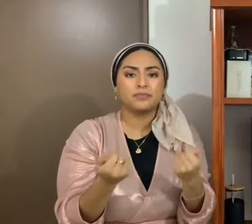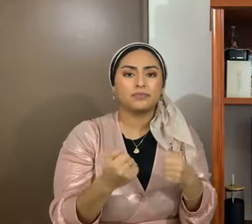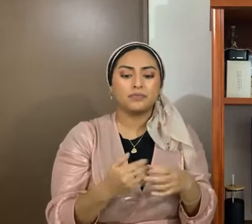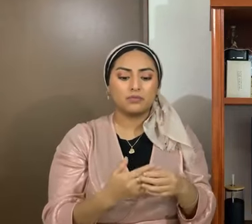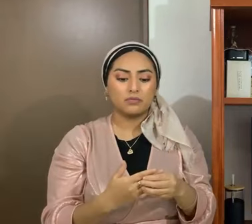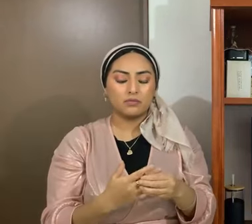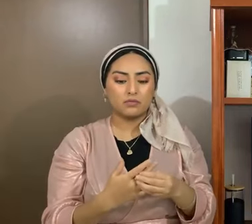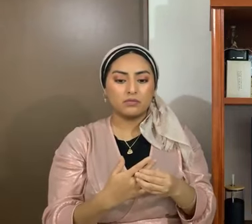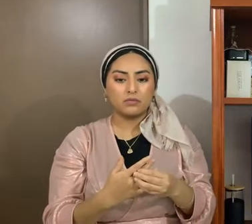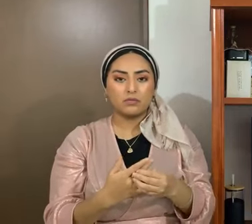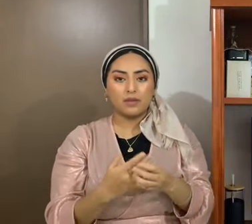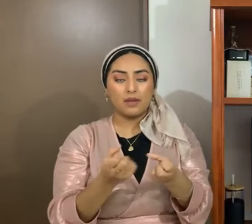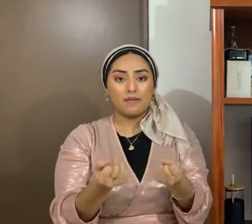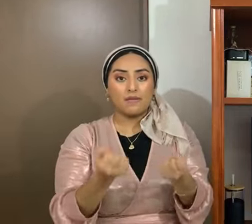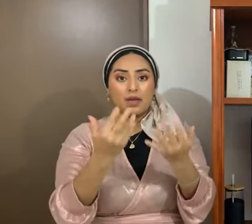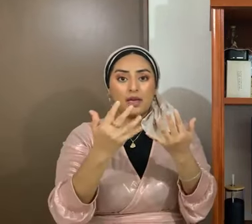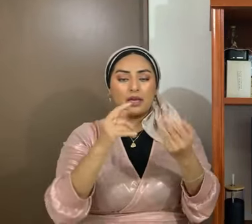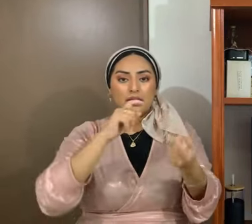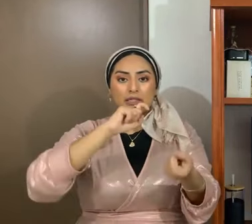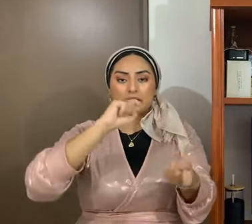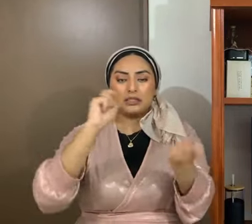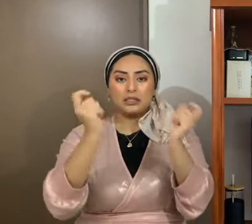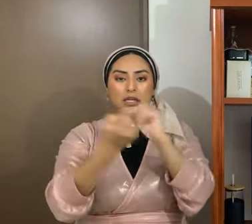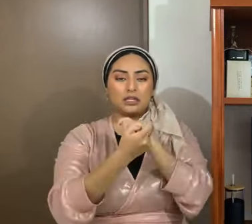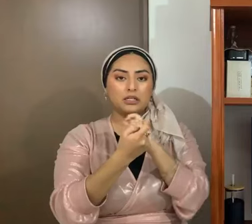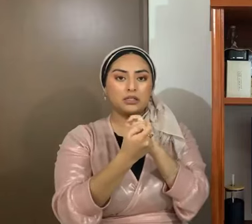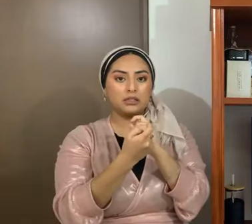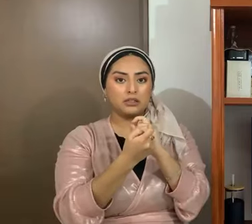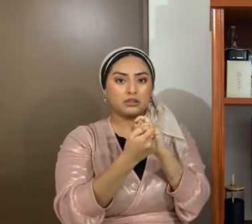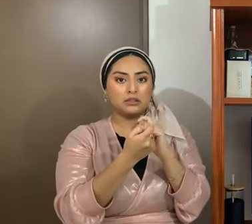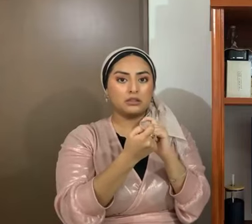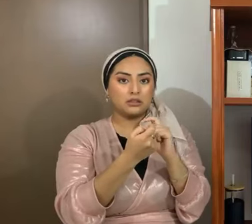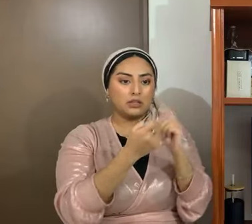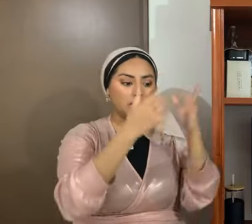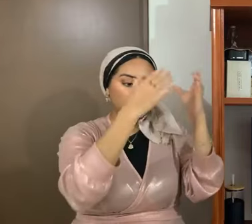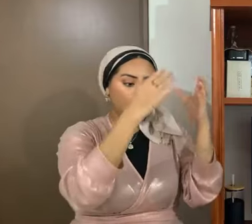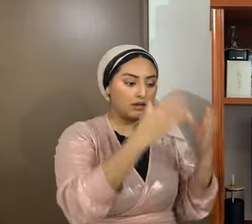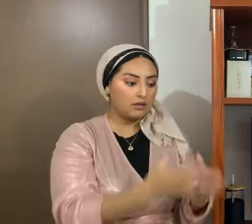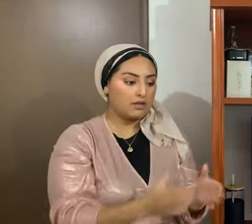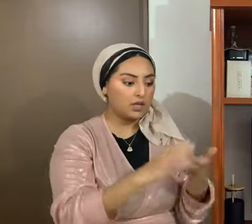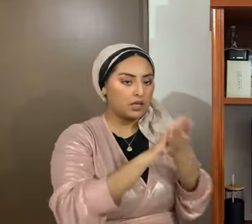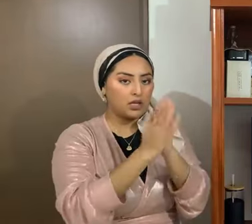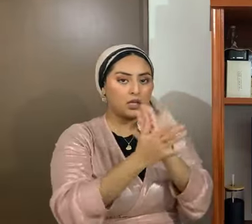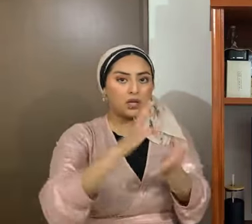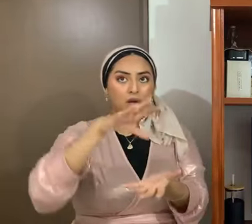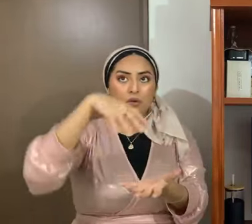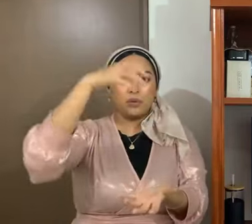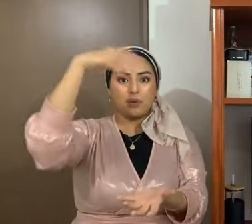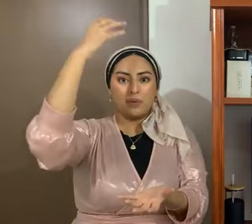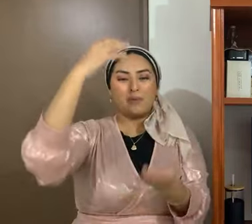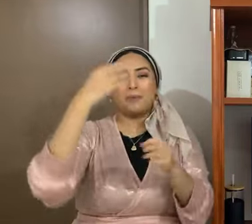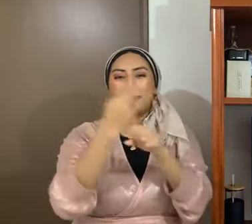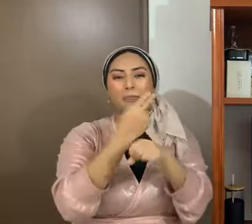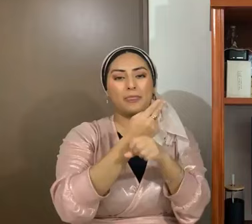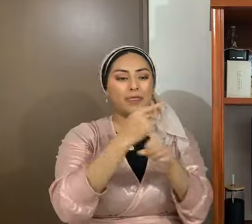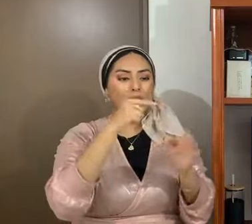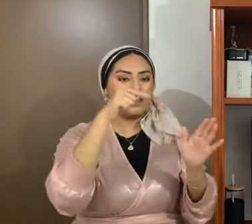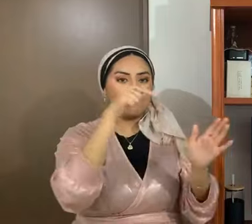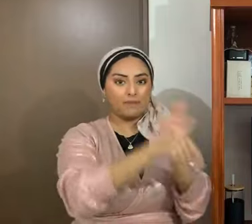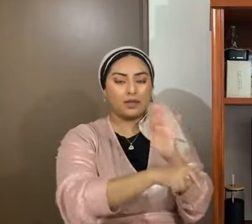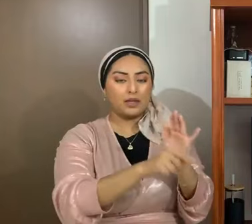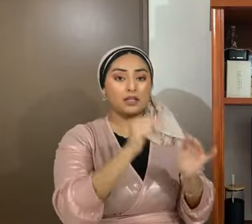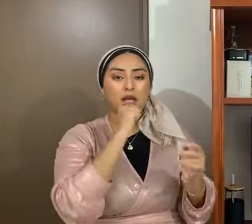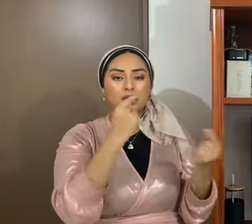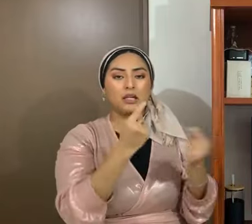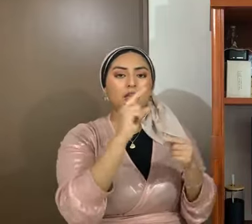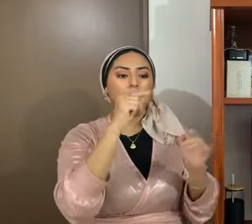fuego transforma las cosas físicas en cosas espirituales. Por ejemplo, un sacrificio no de